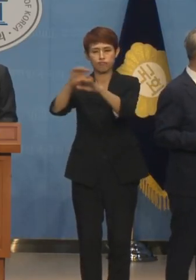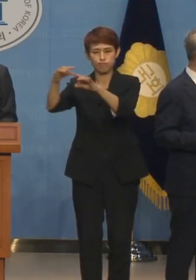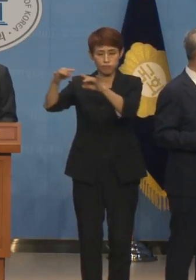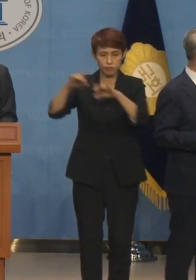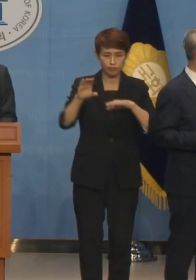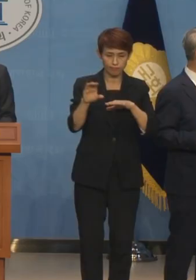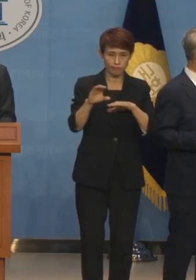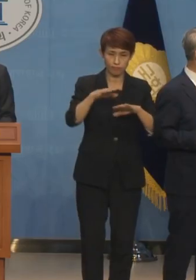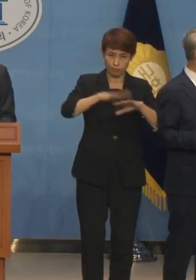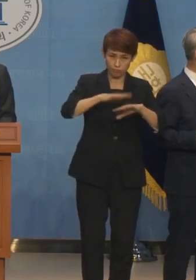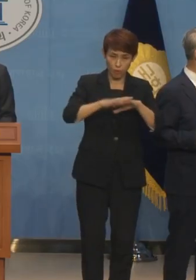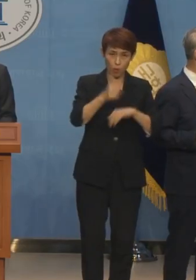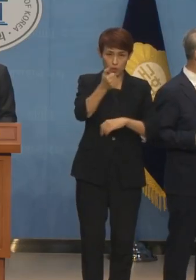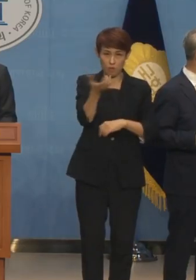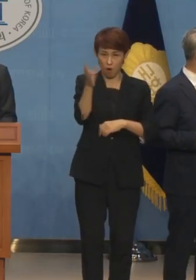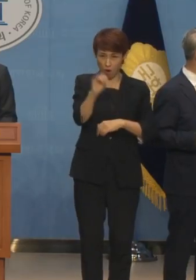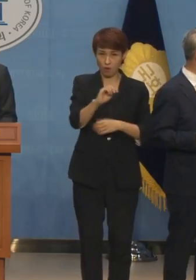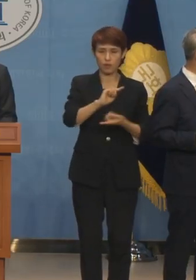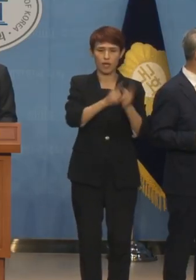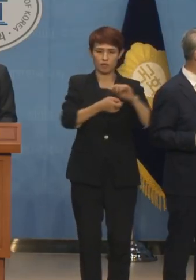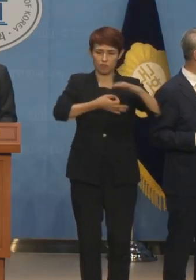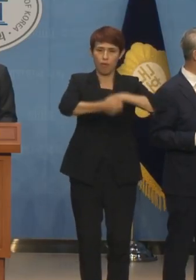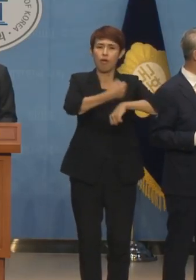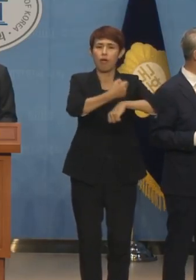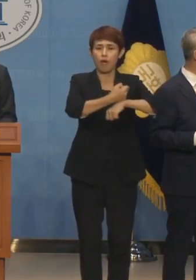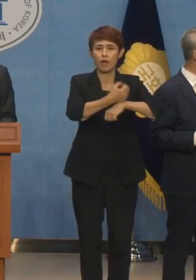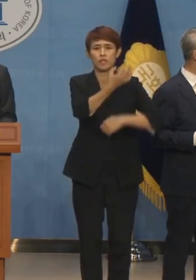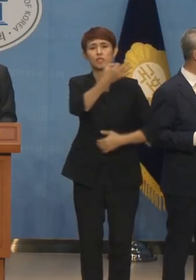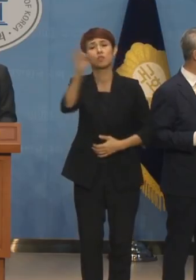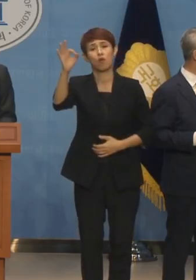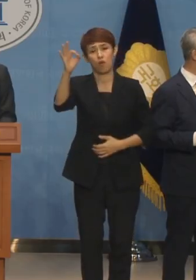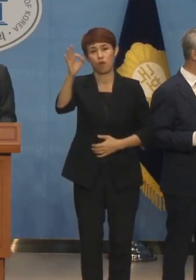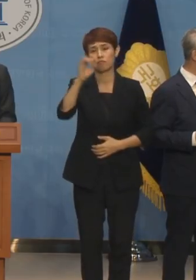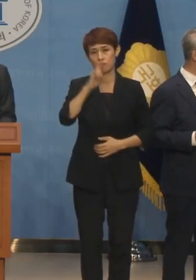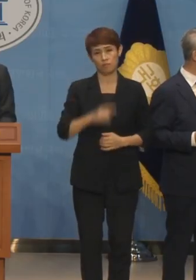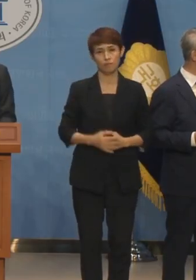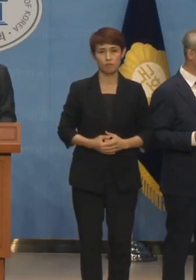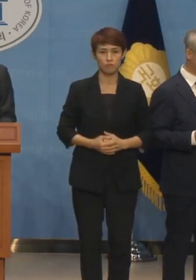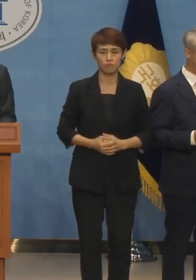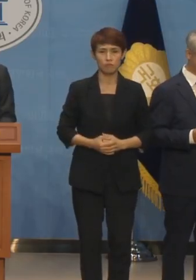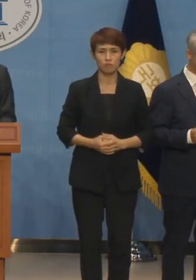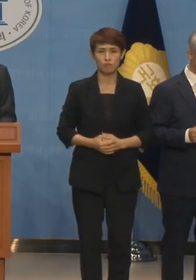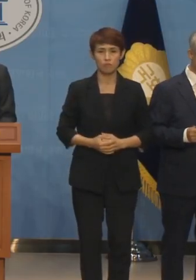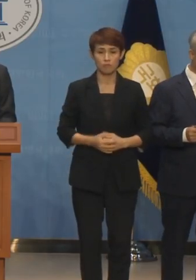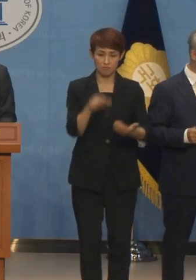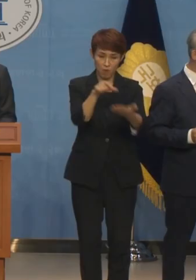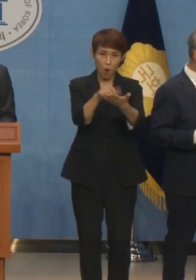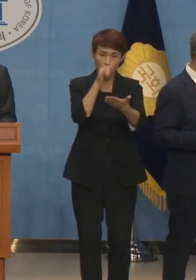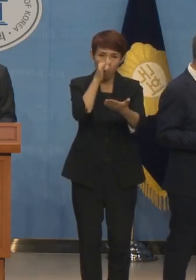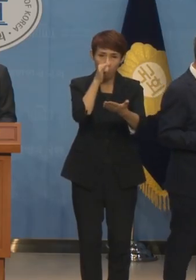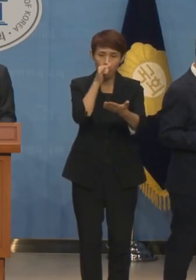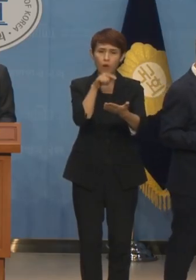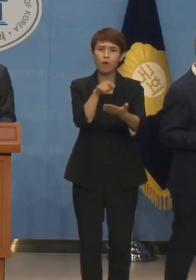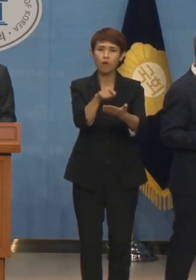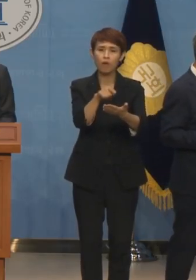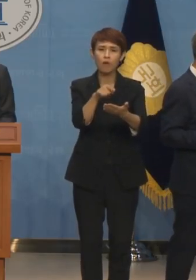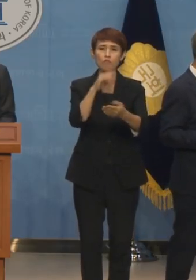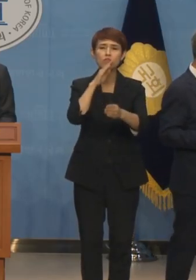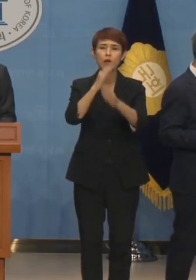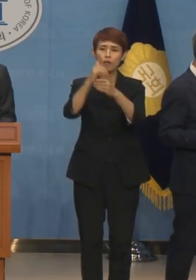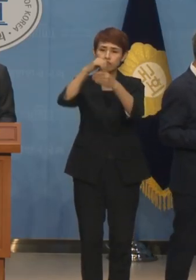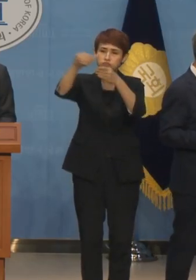원을 대신 내주겠다고 말한 것이 인정된다고 적시했다고 하면서 마치